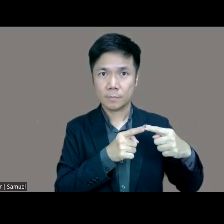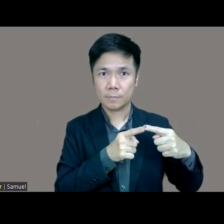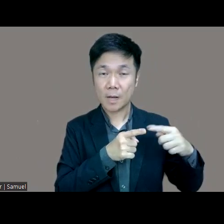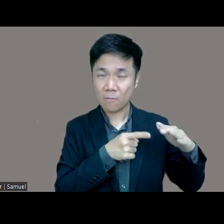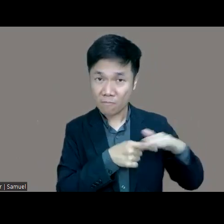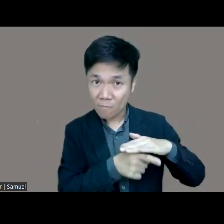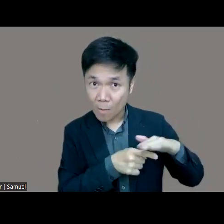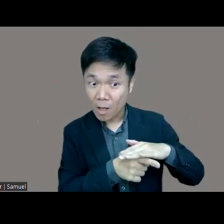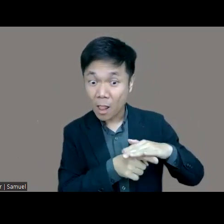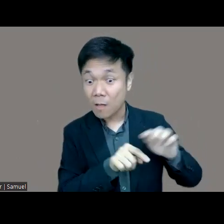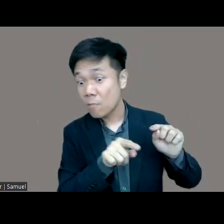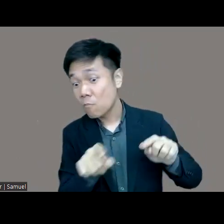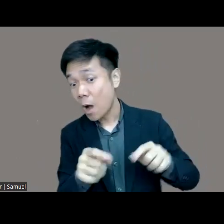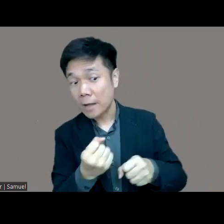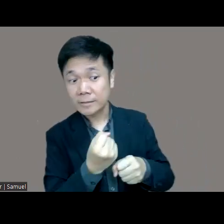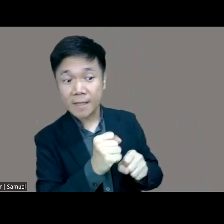l'accès